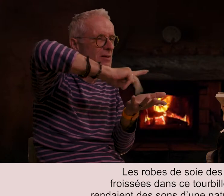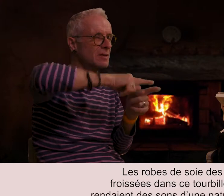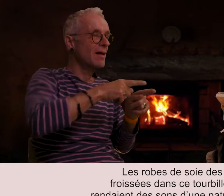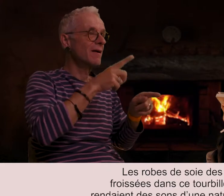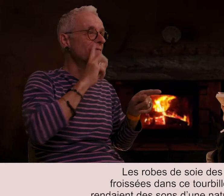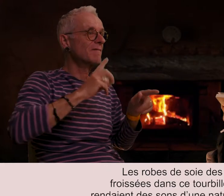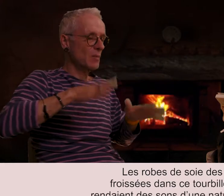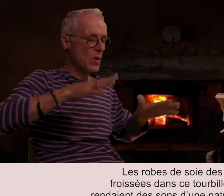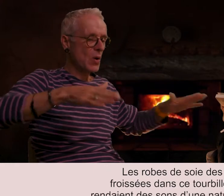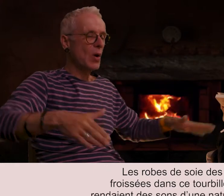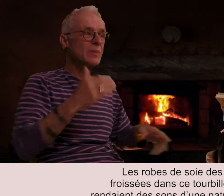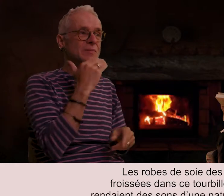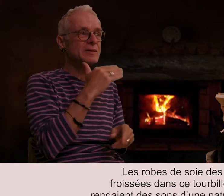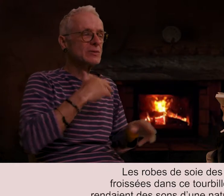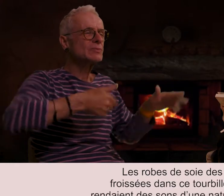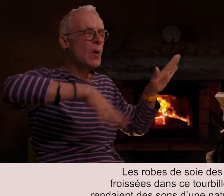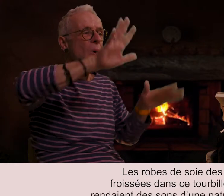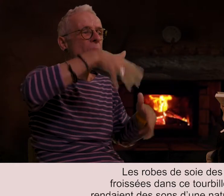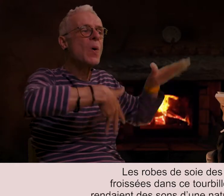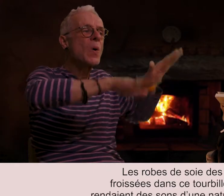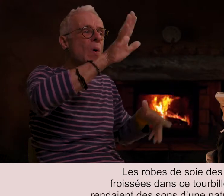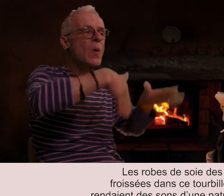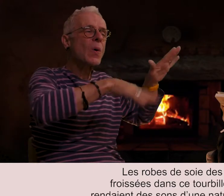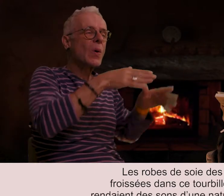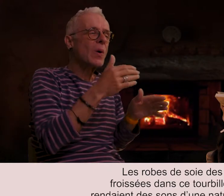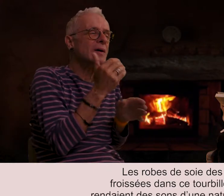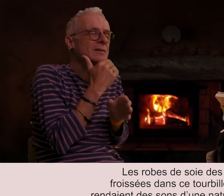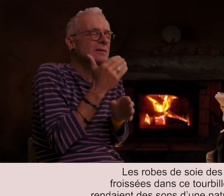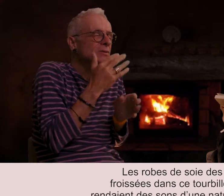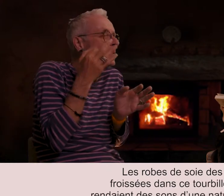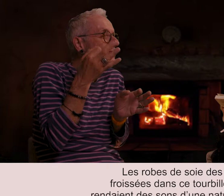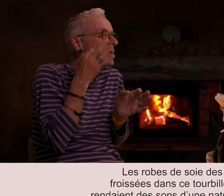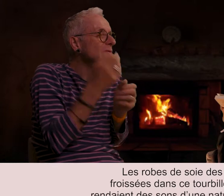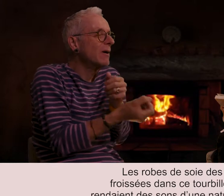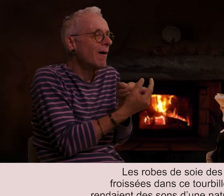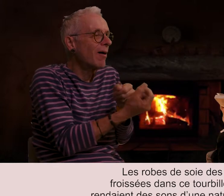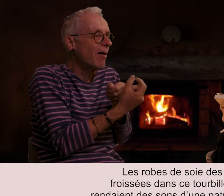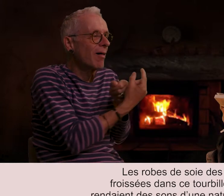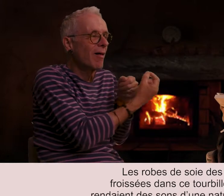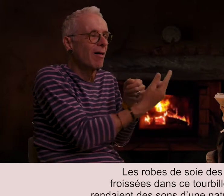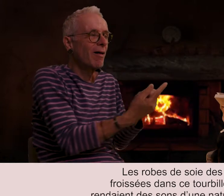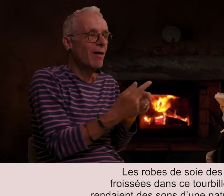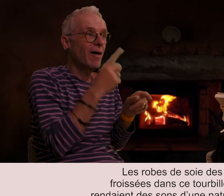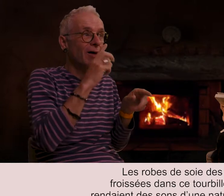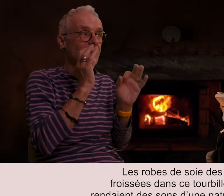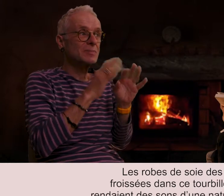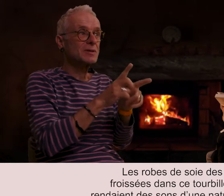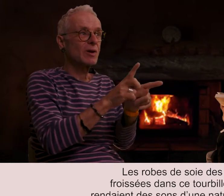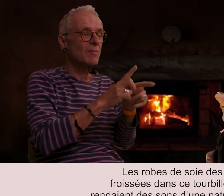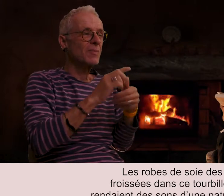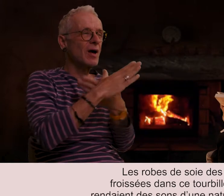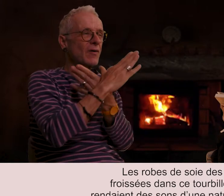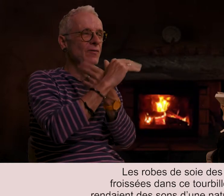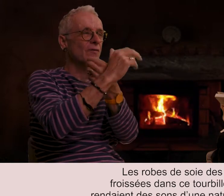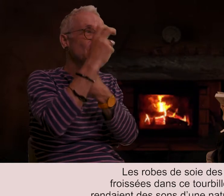froissées dans ce tourbillon dansant rendaient des sons d'une nature particulière. On aurait dit le bruit d'elles d'un